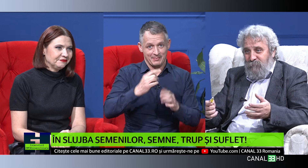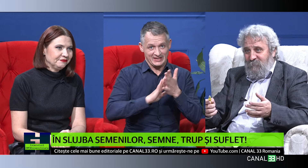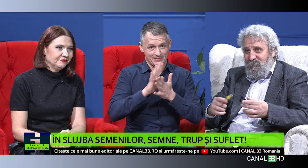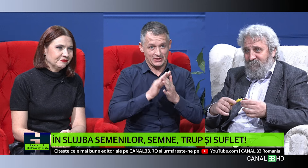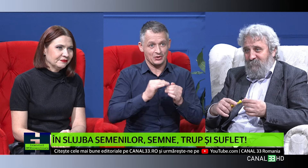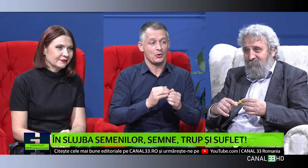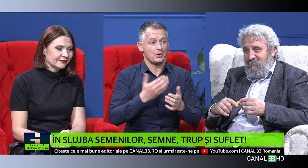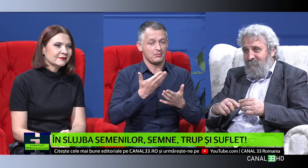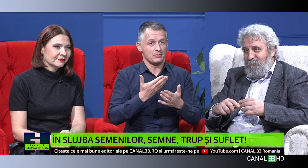23 septembrie.